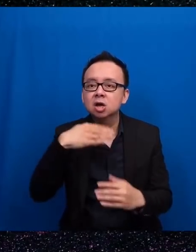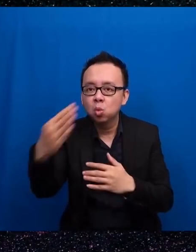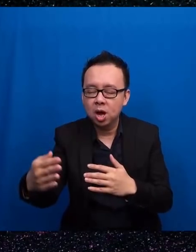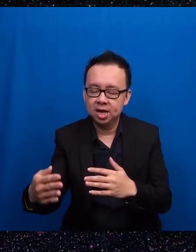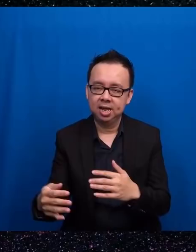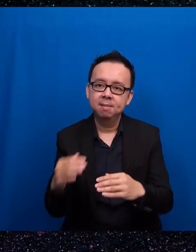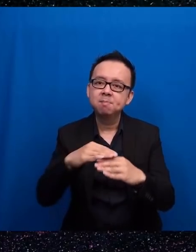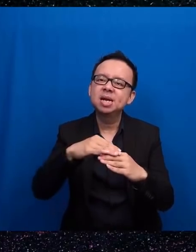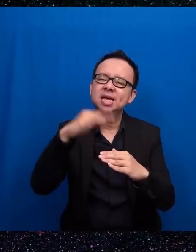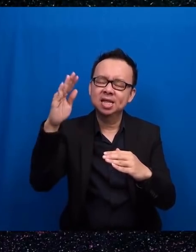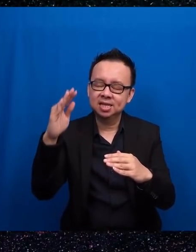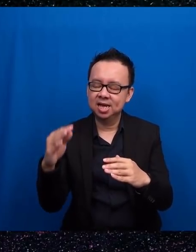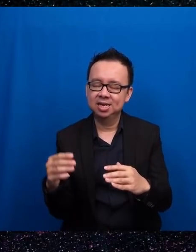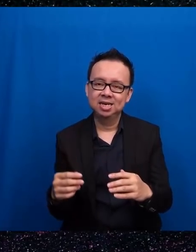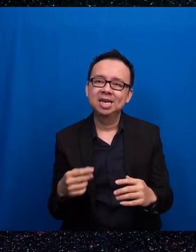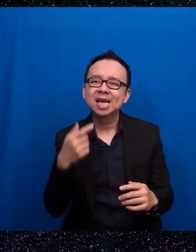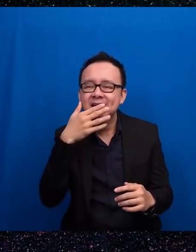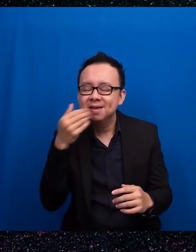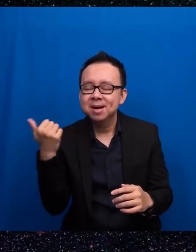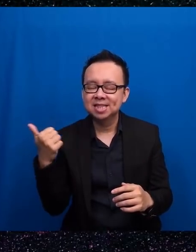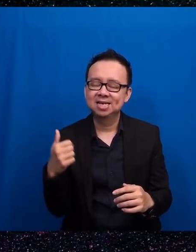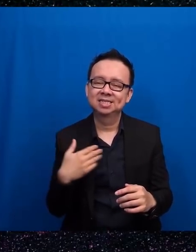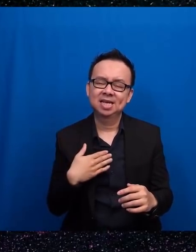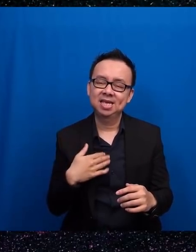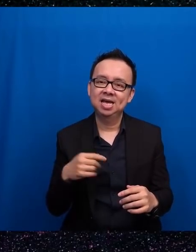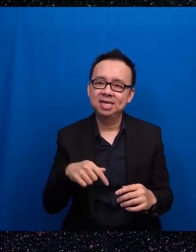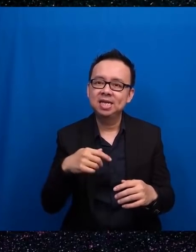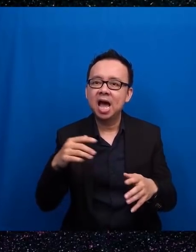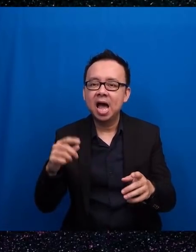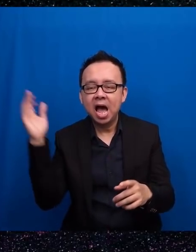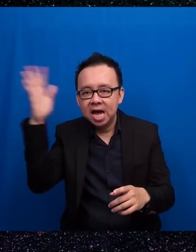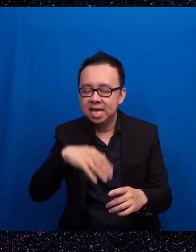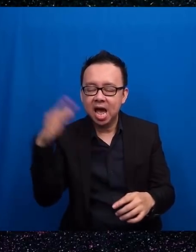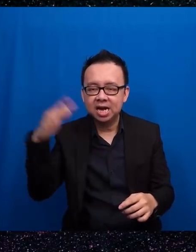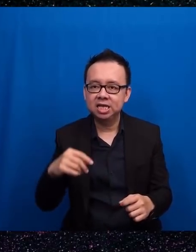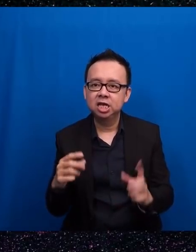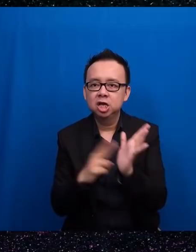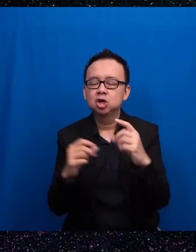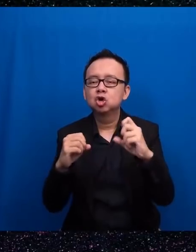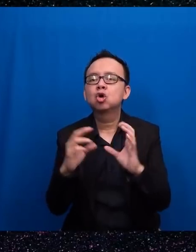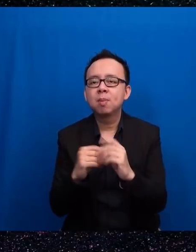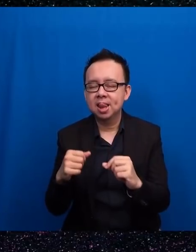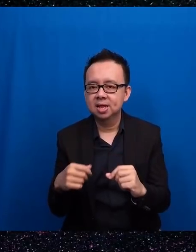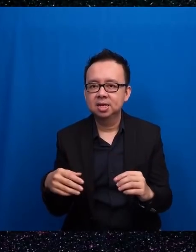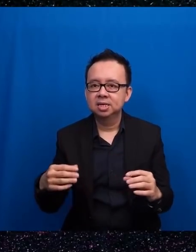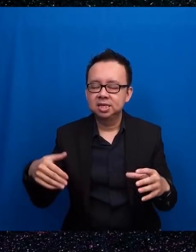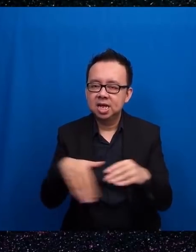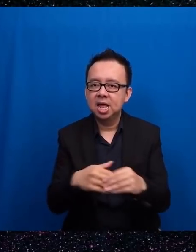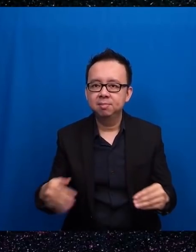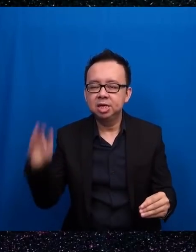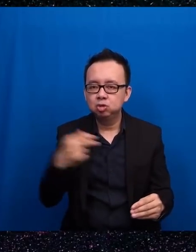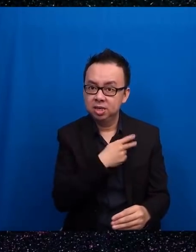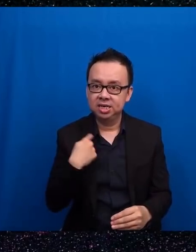meningkatkan kenikmatan saya akan hari-hari biasa dan normal di hidupku. Bapak Ibu Saudara sama, sabat